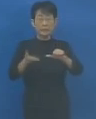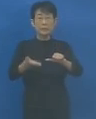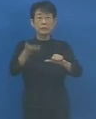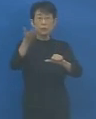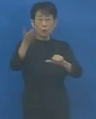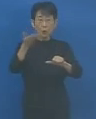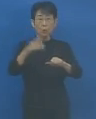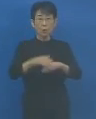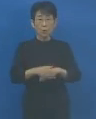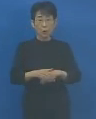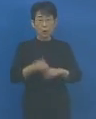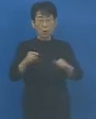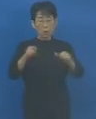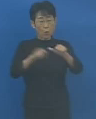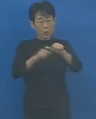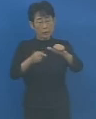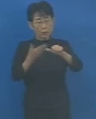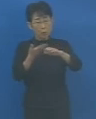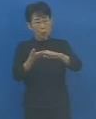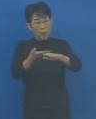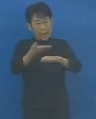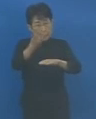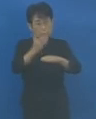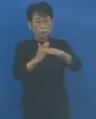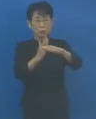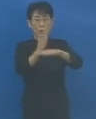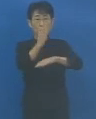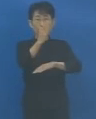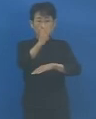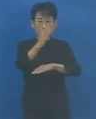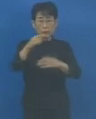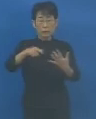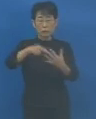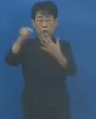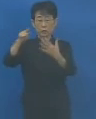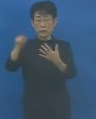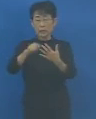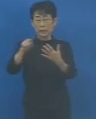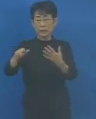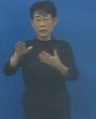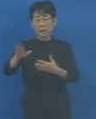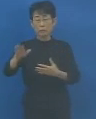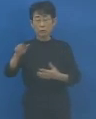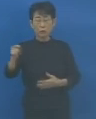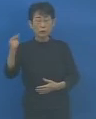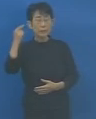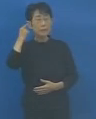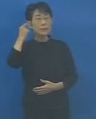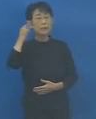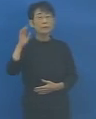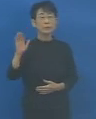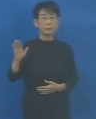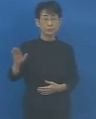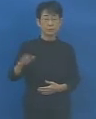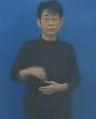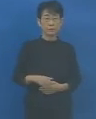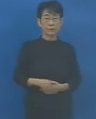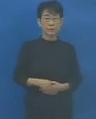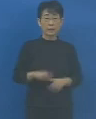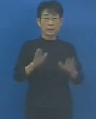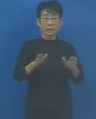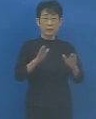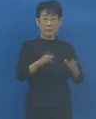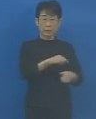人をある程度超える推薦人に、なってきていると伺っております。今精力的